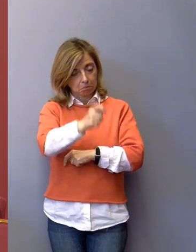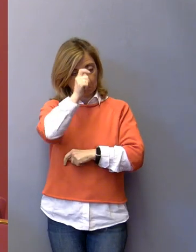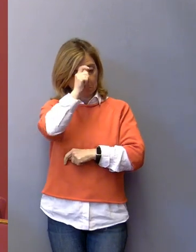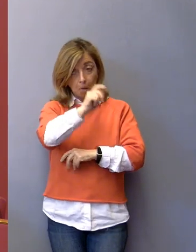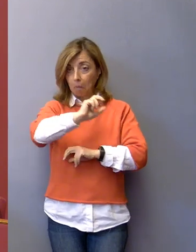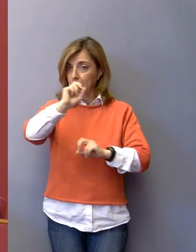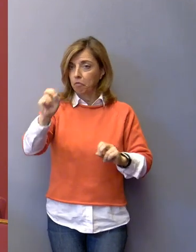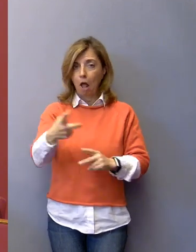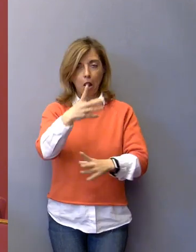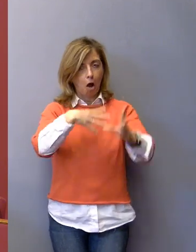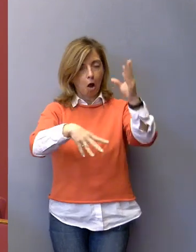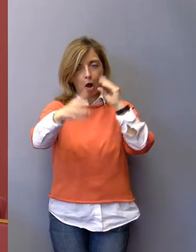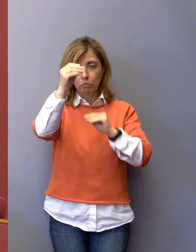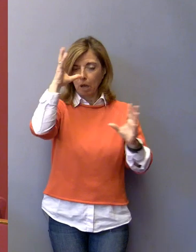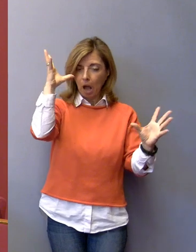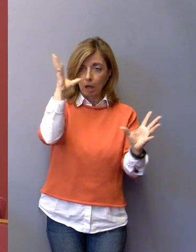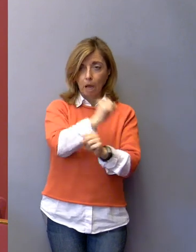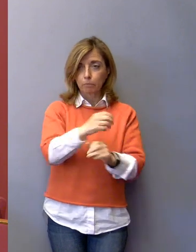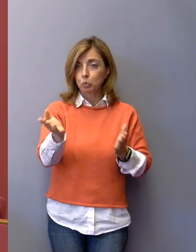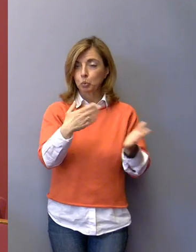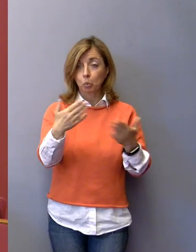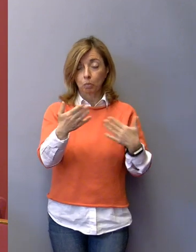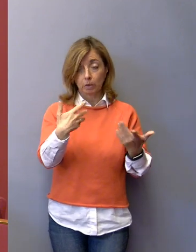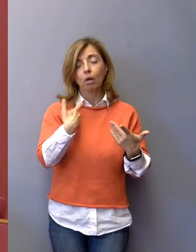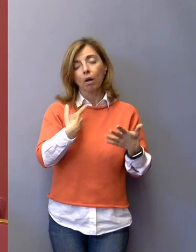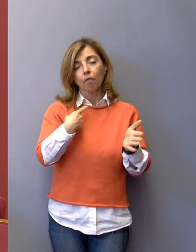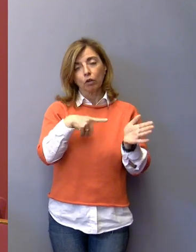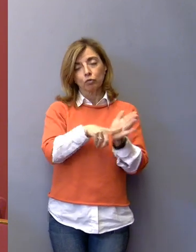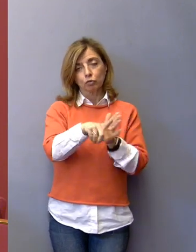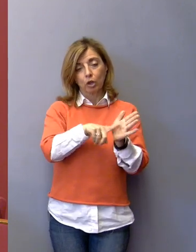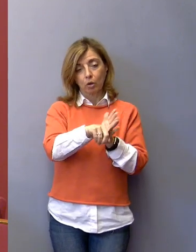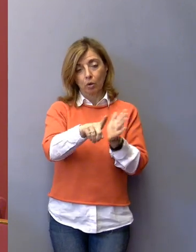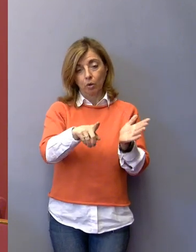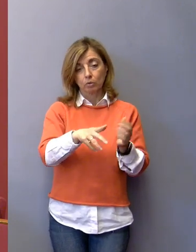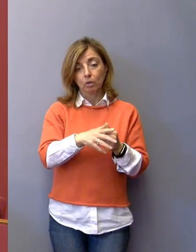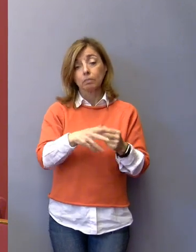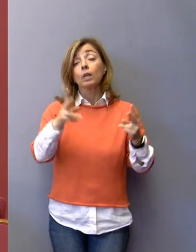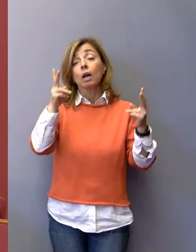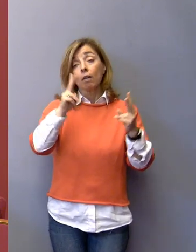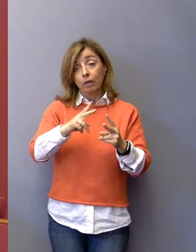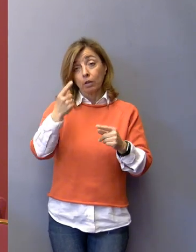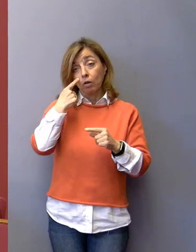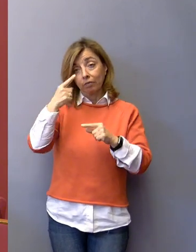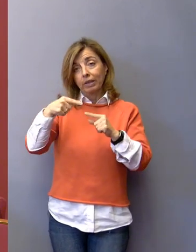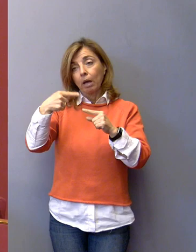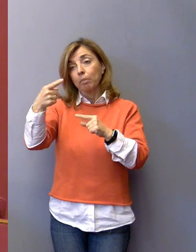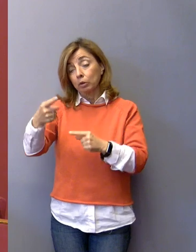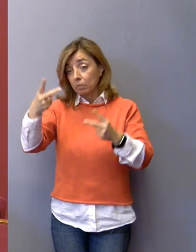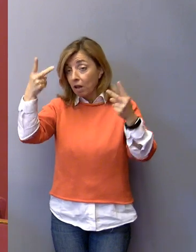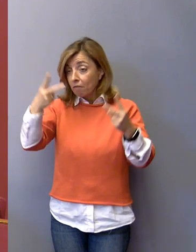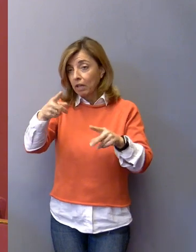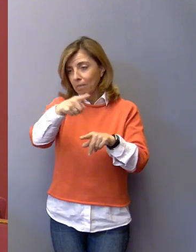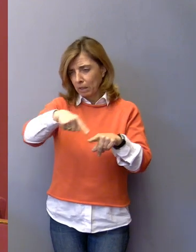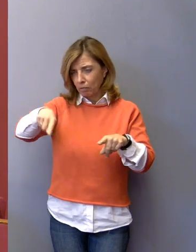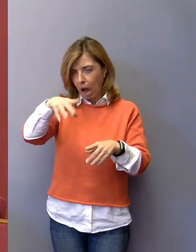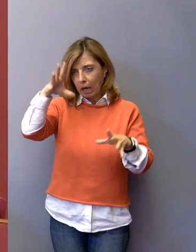di apprendimento ma poi la vedremo probabilmente anche in altri documenti quanto avrete compreso la portata di quello che vi ha prestato